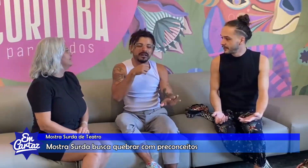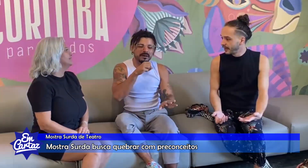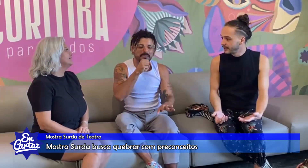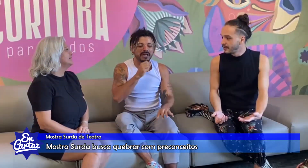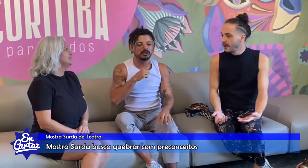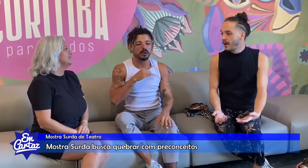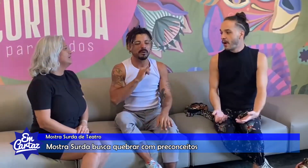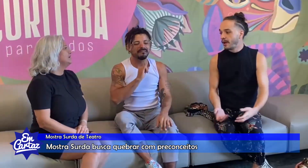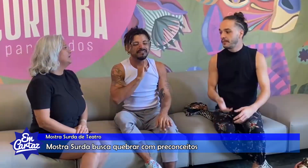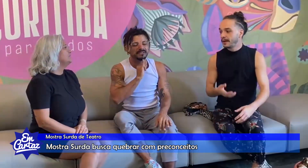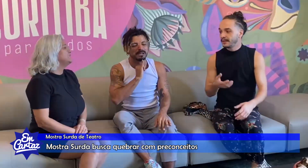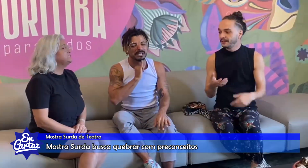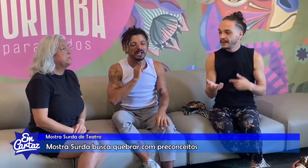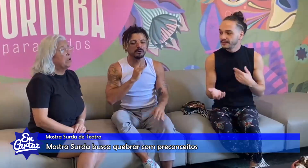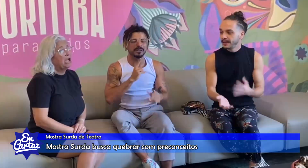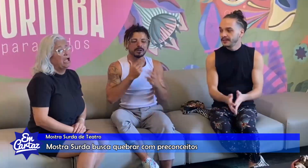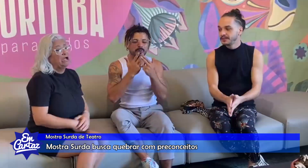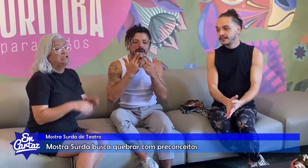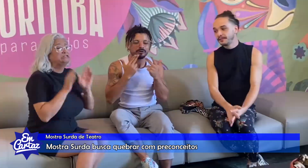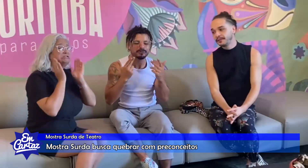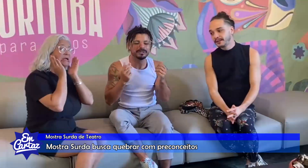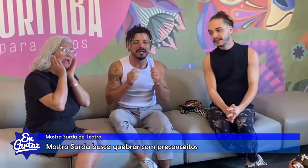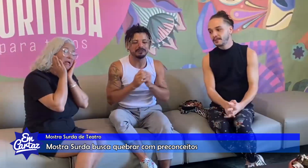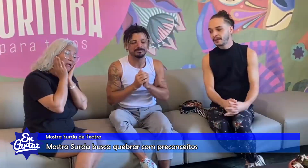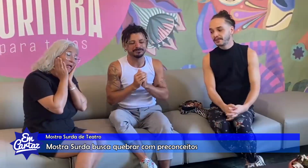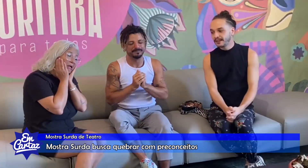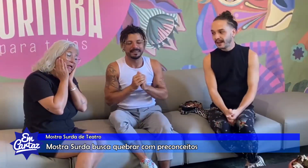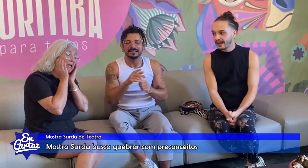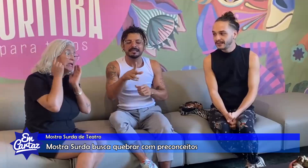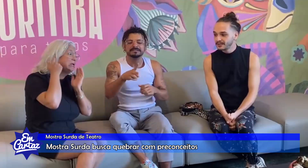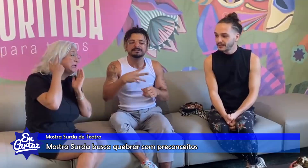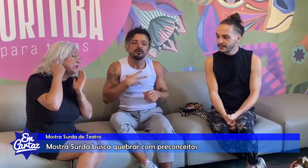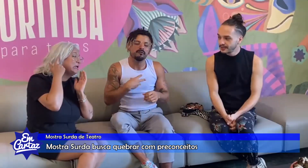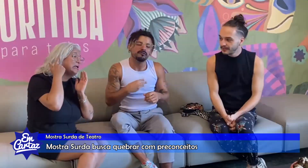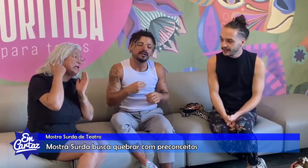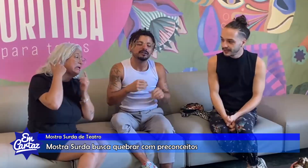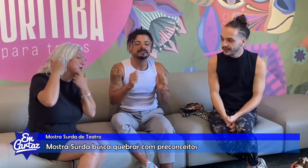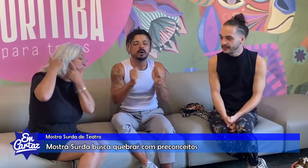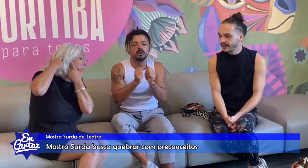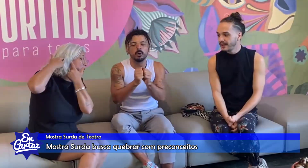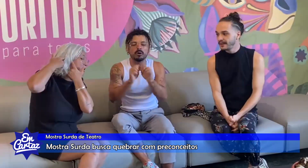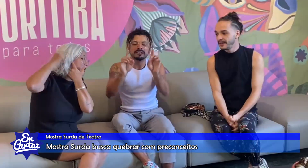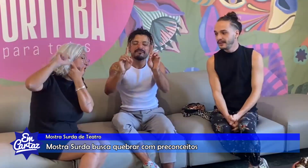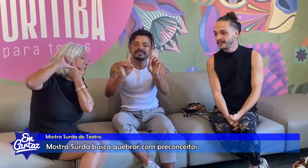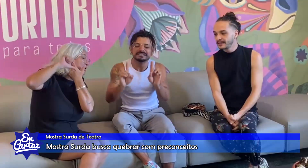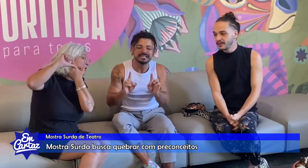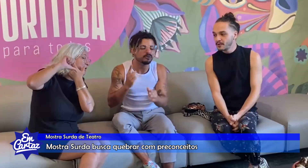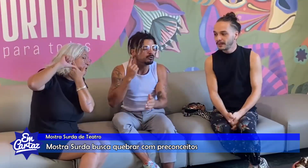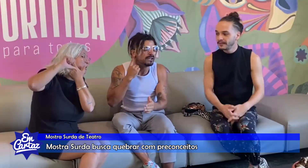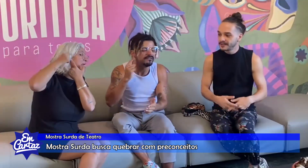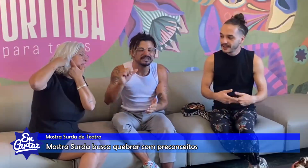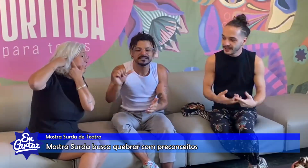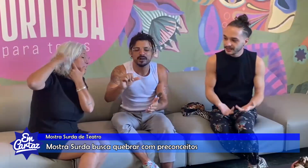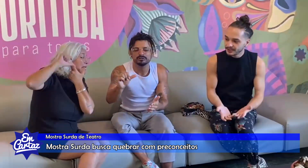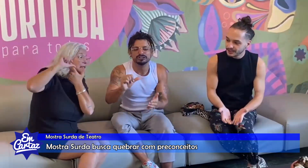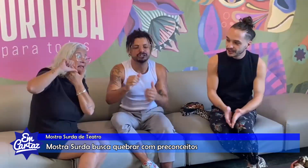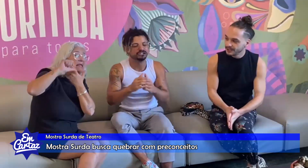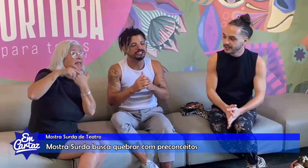né? Então, olha mãe, infelizmente seu filho tem uma novidade sobre seu filho, né? Ele nasceu com uma deficiência